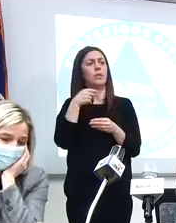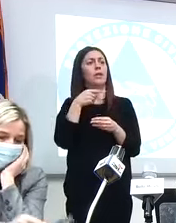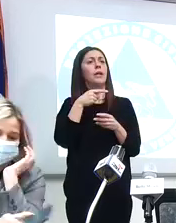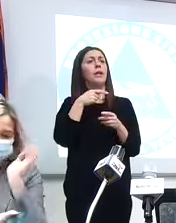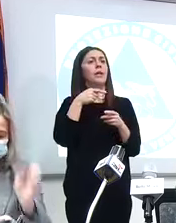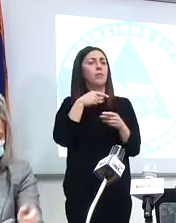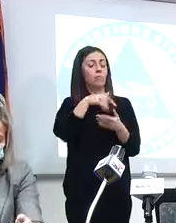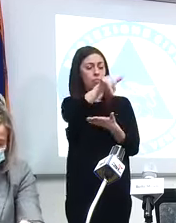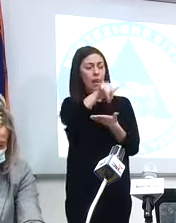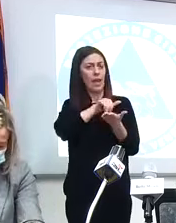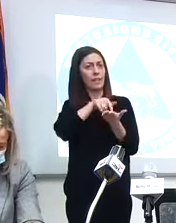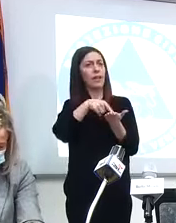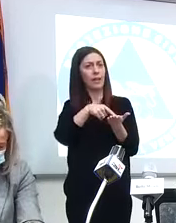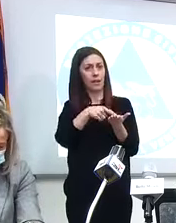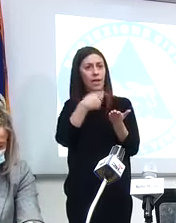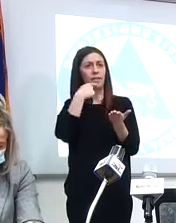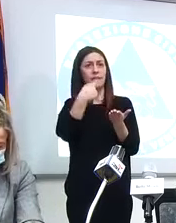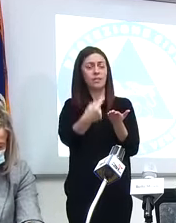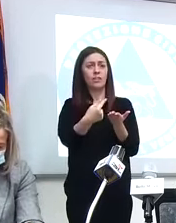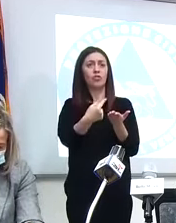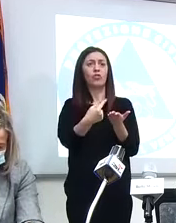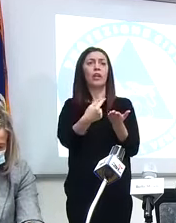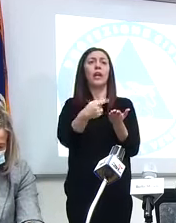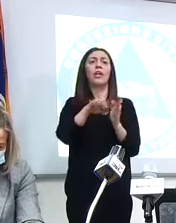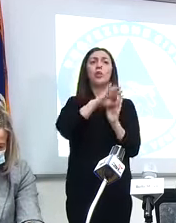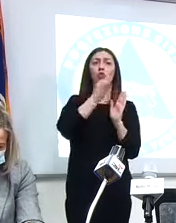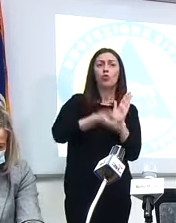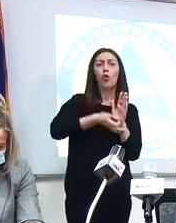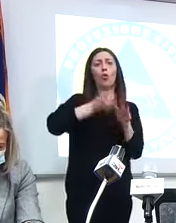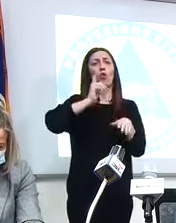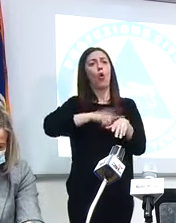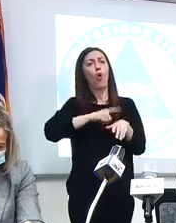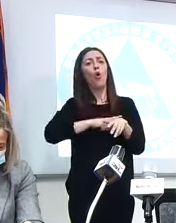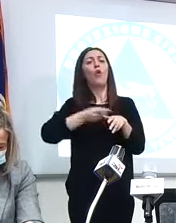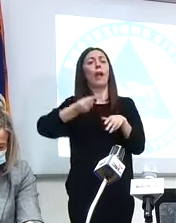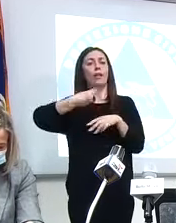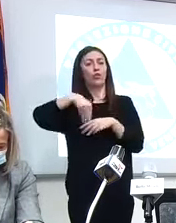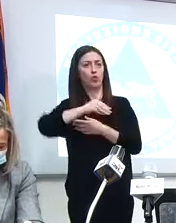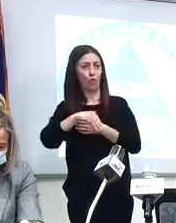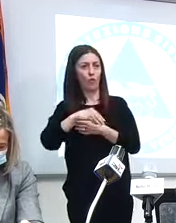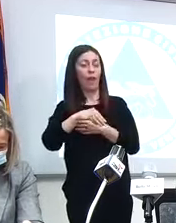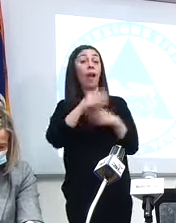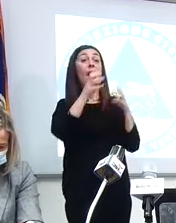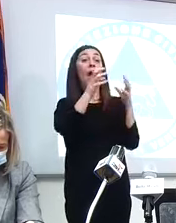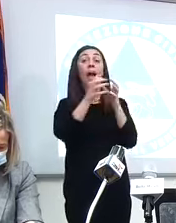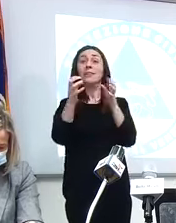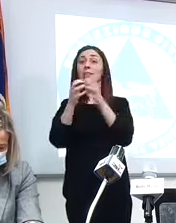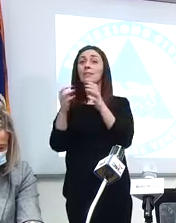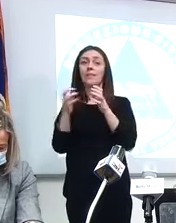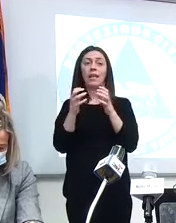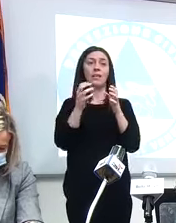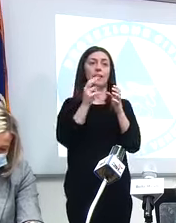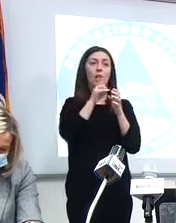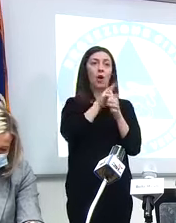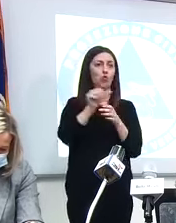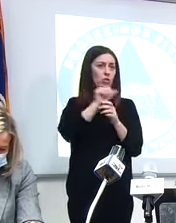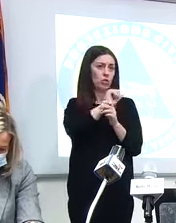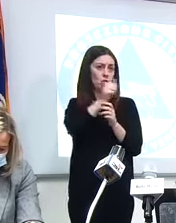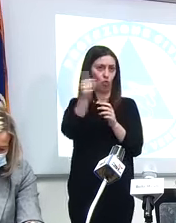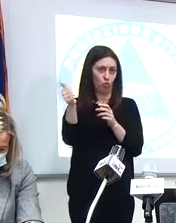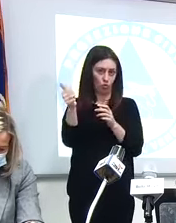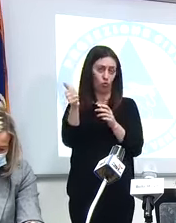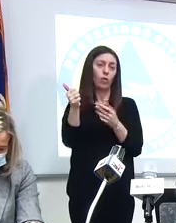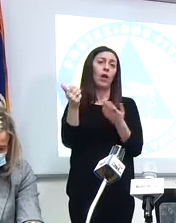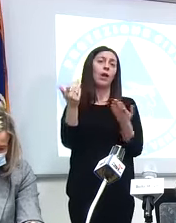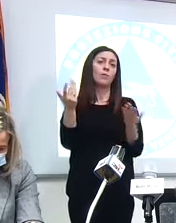giorno e dell'ora e di dove recarsi. Ogni azienda ULS sta trovando, ha trovato, diciamo,